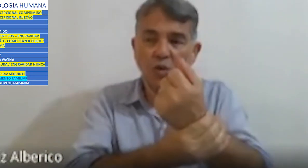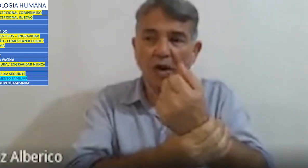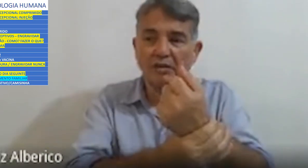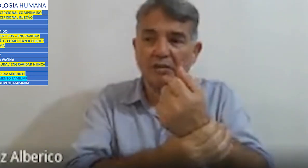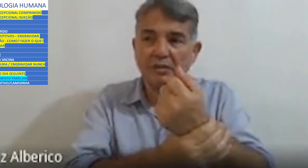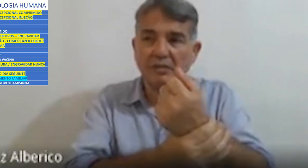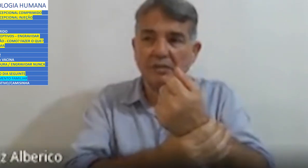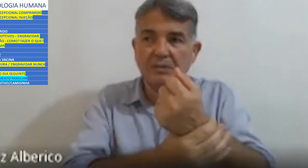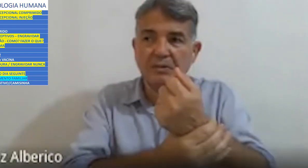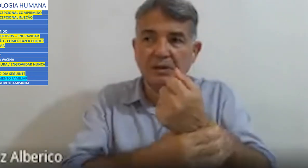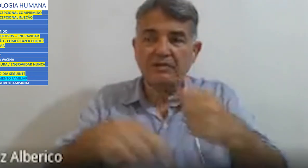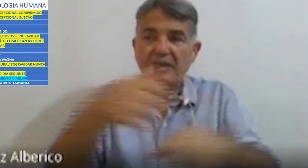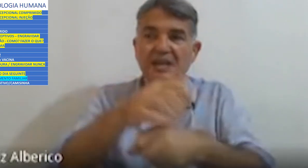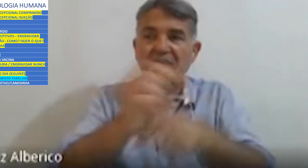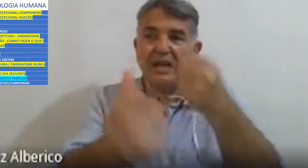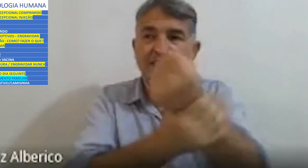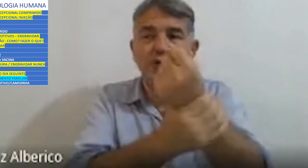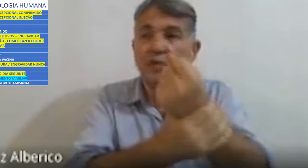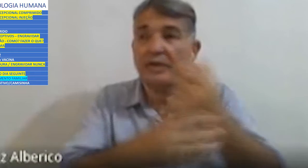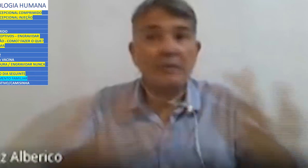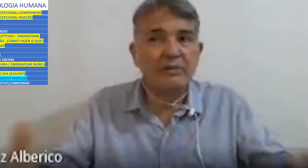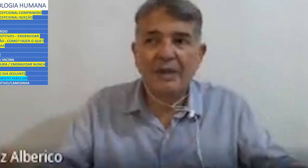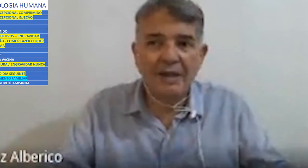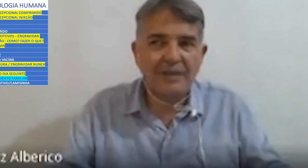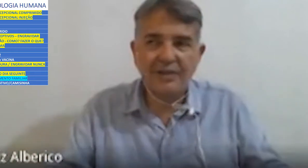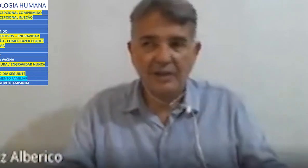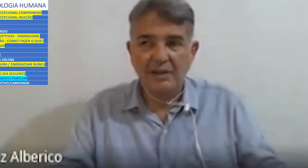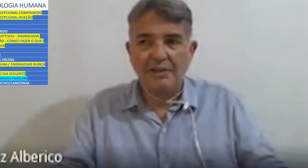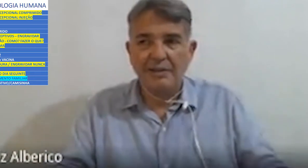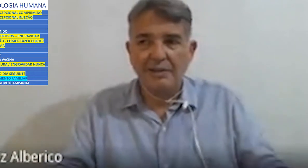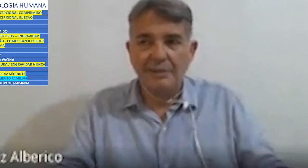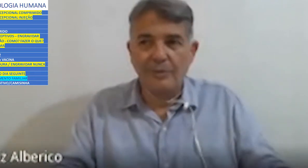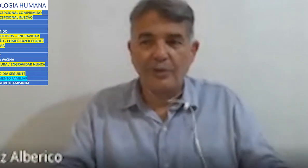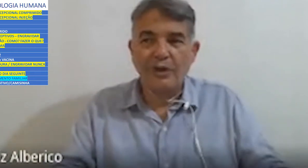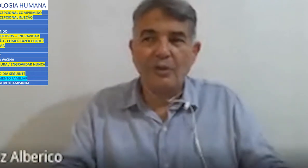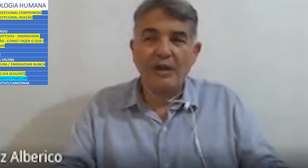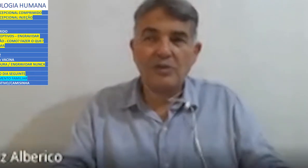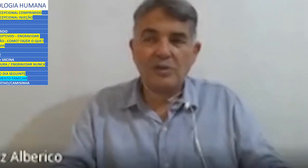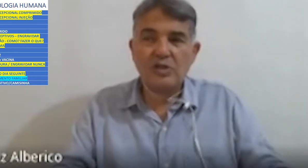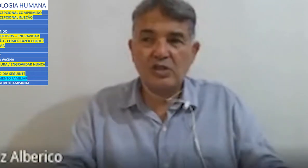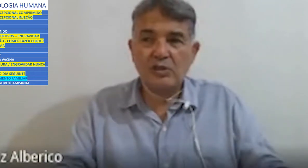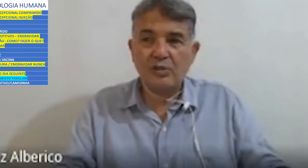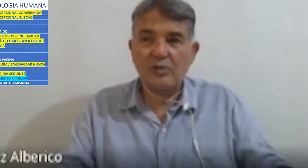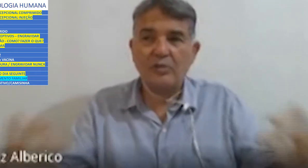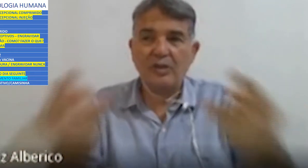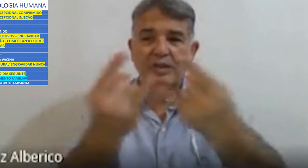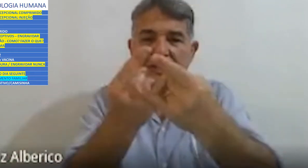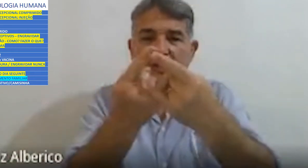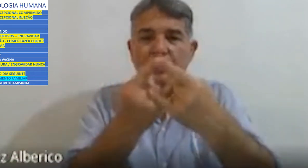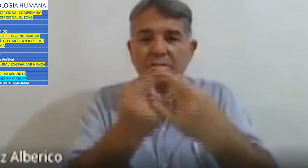segura, né, vai transar segura, também não tem nada a ver. Porque não é esse o sentido. O transar seguro vai